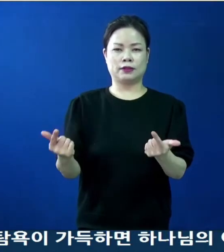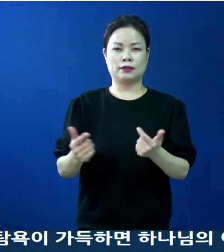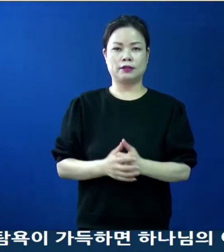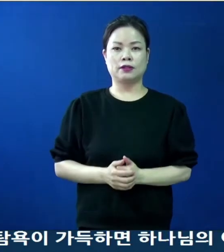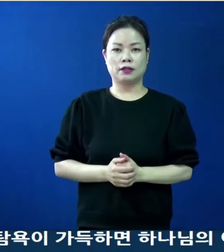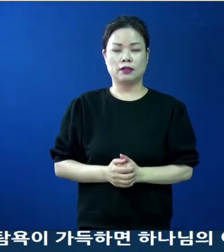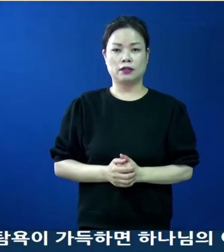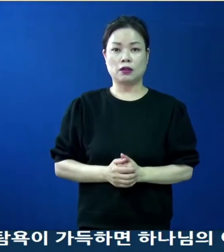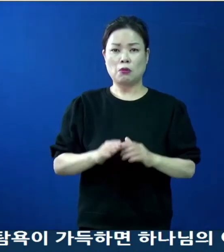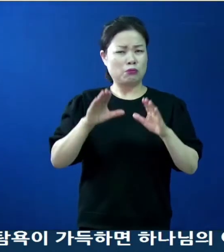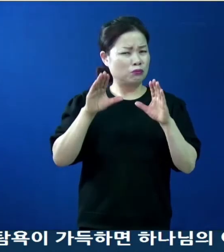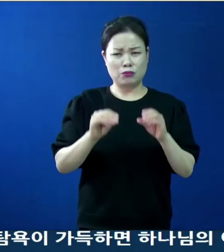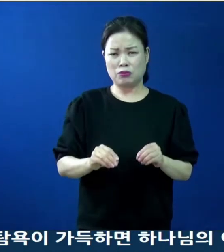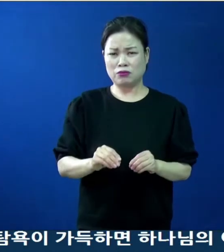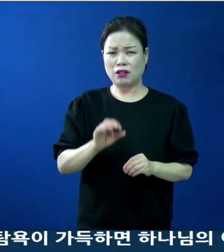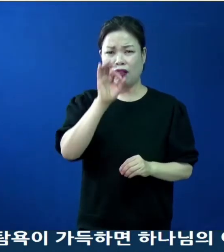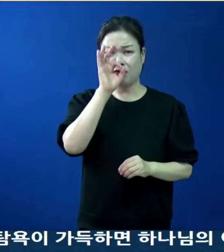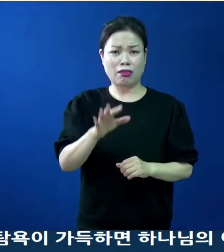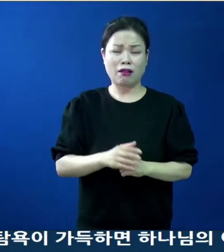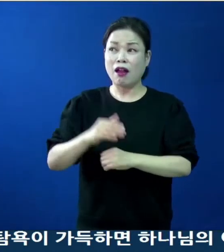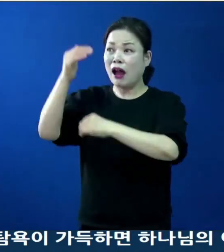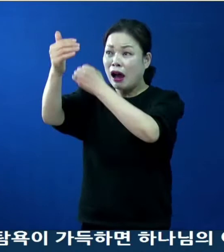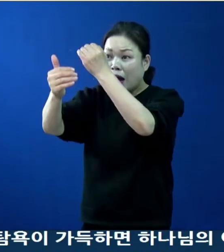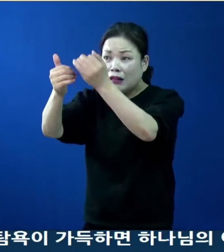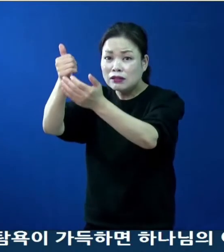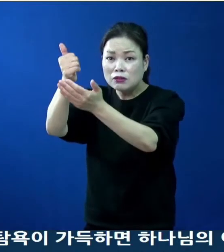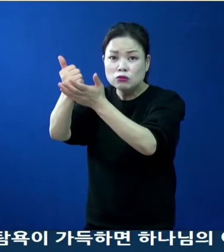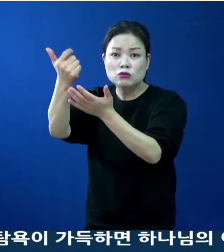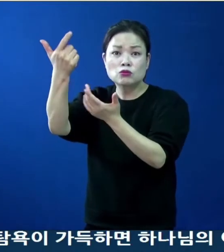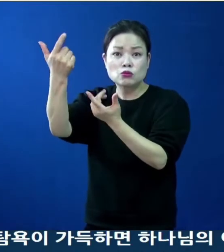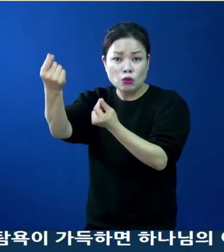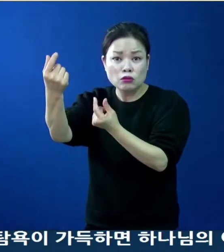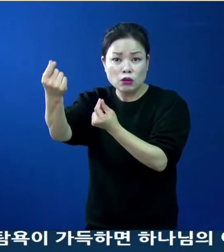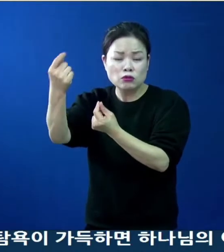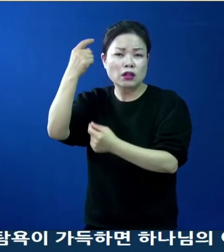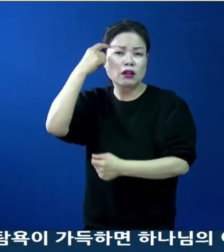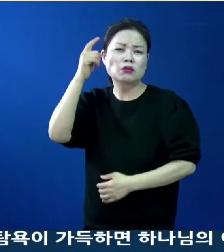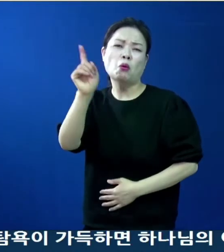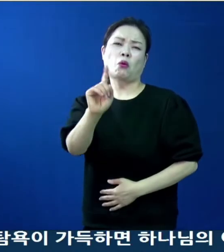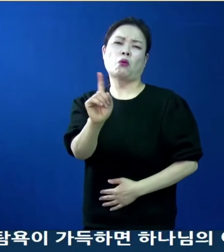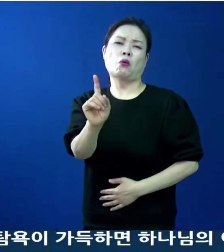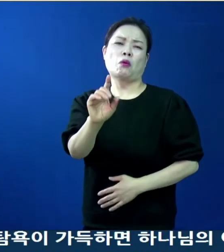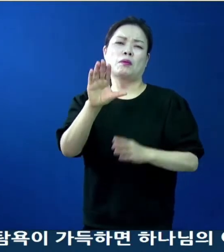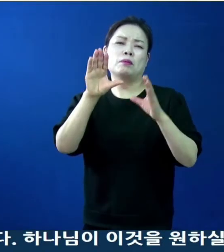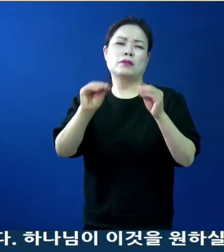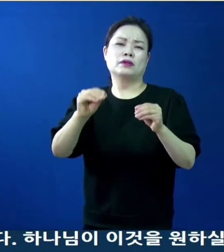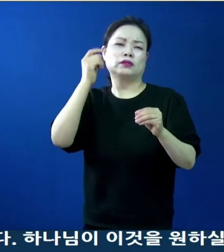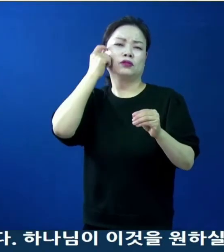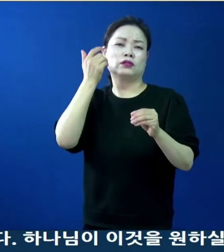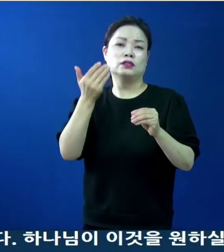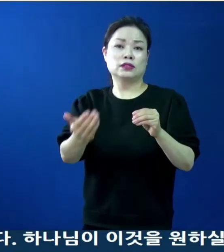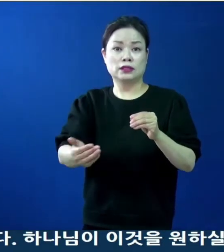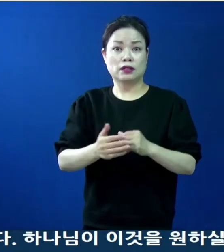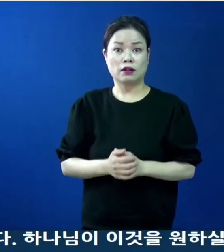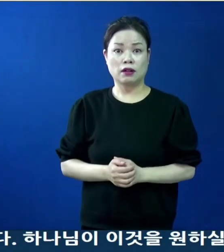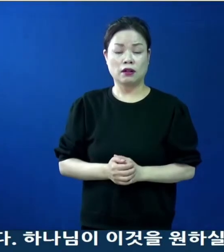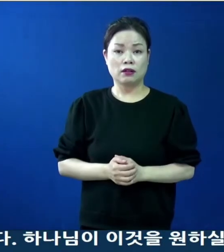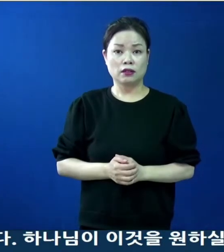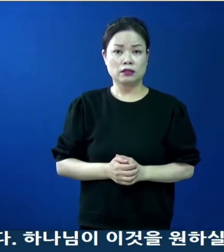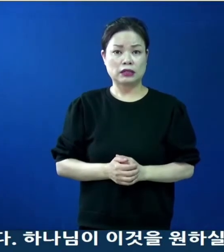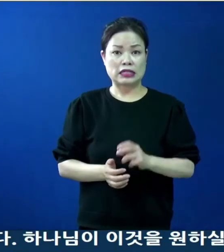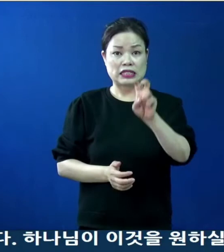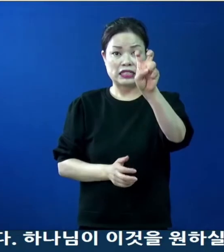같습니다. 멈출 수가 없죠. 하나님도 같은 마음이라고 생각하는데 어떻게 멈출 수가 있겠습니까? 근데